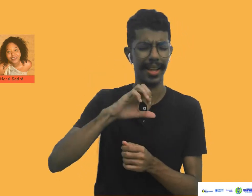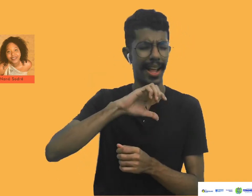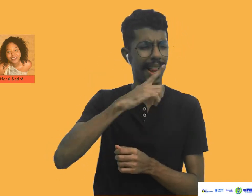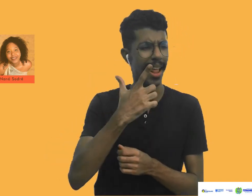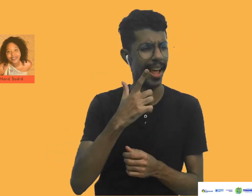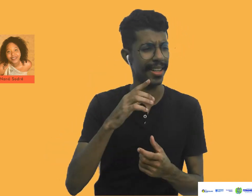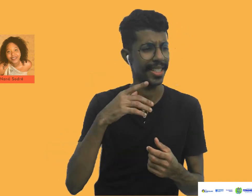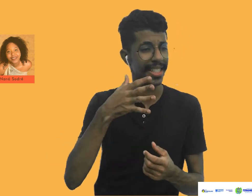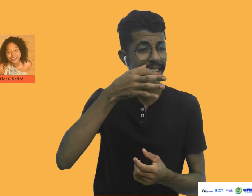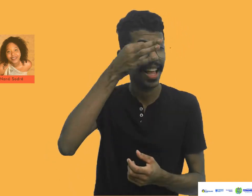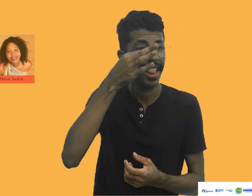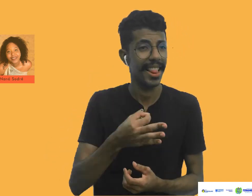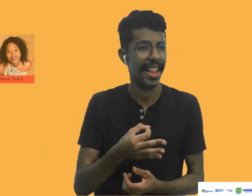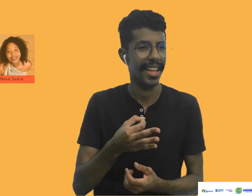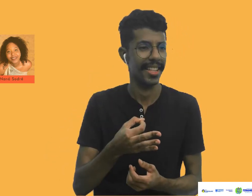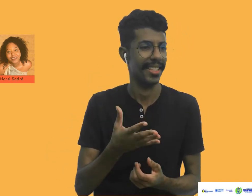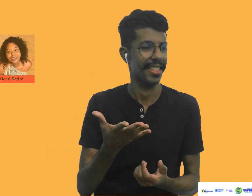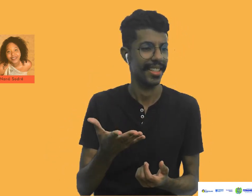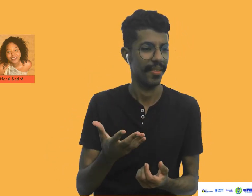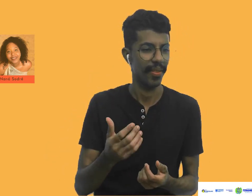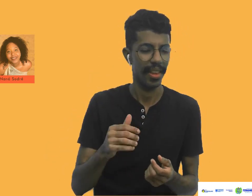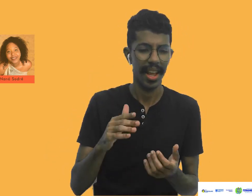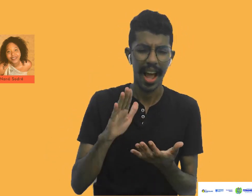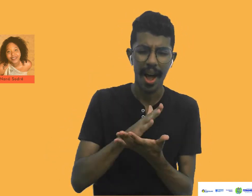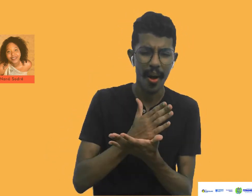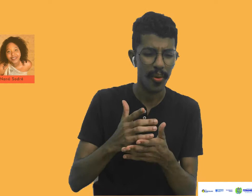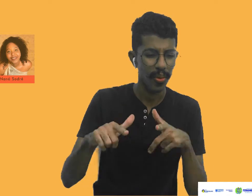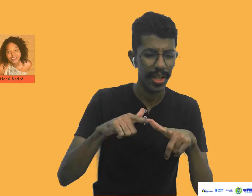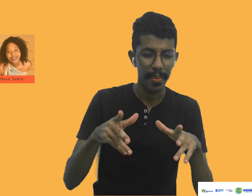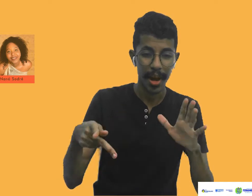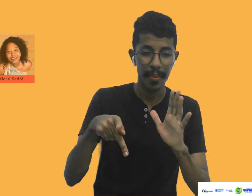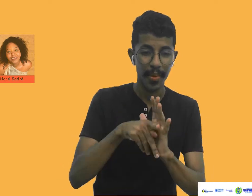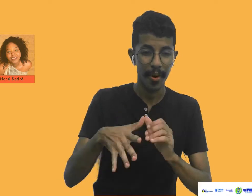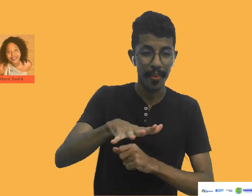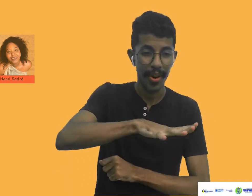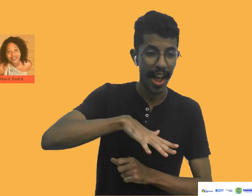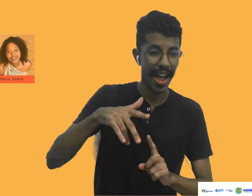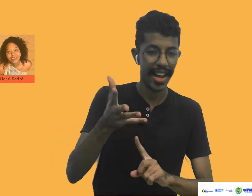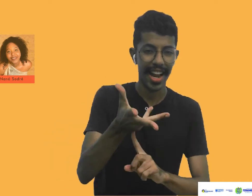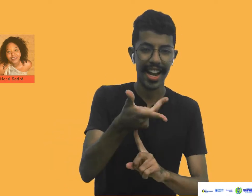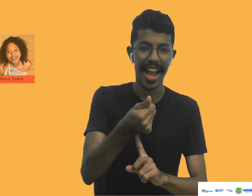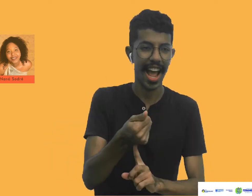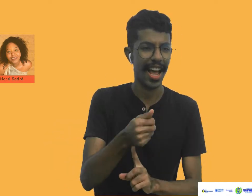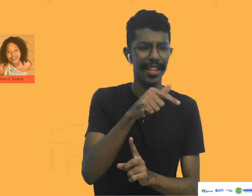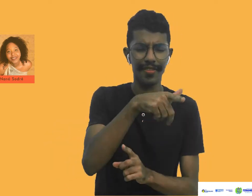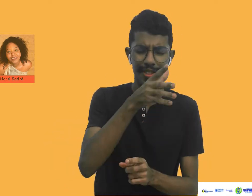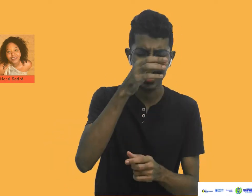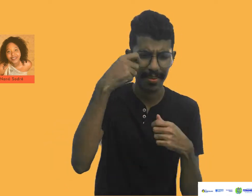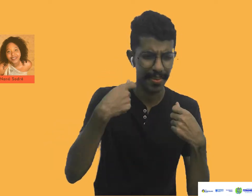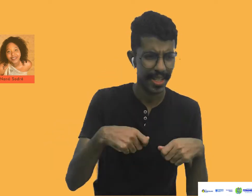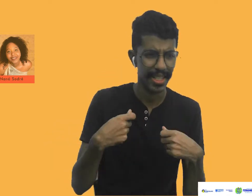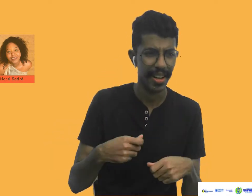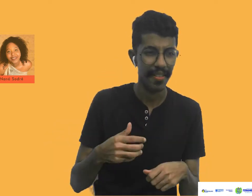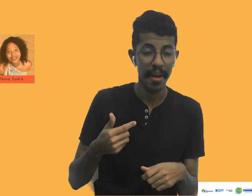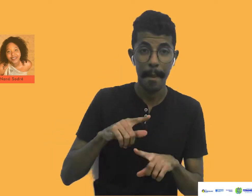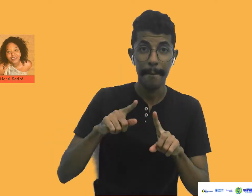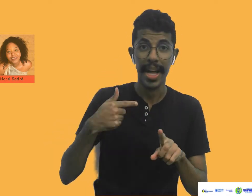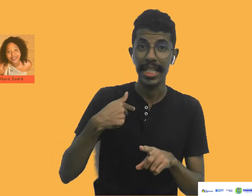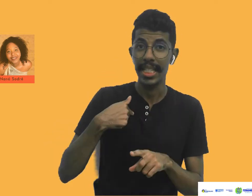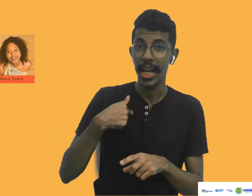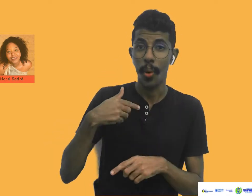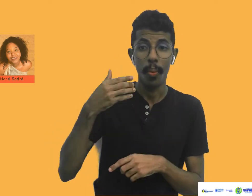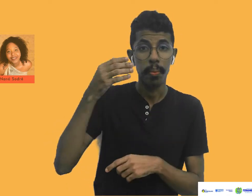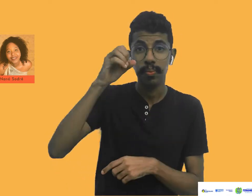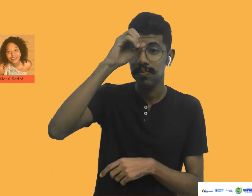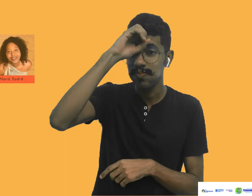disse, com certeza, a gente, alguma coisa dentro da área de arte você seria. Engraçado que eu não tinha essa